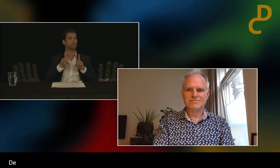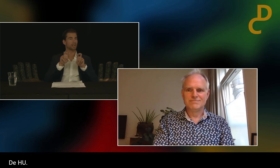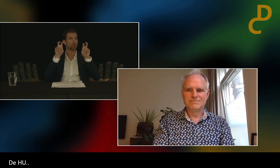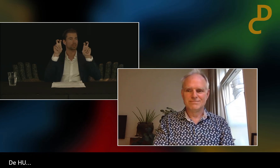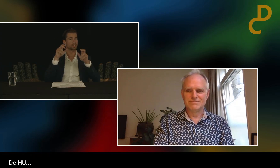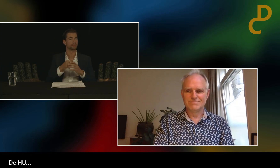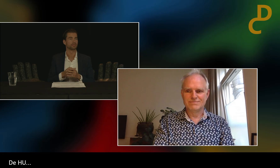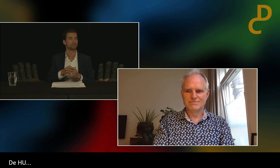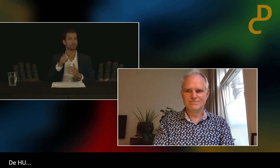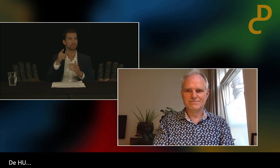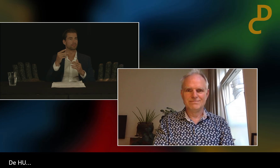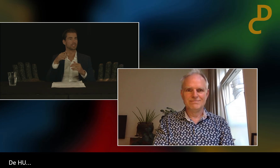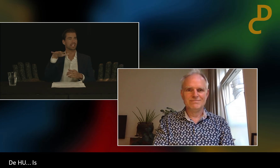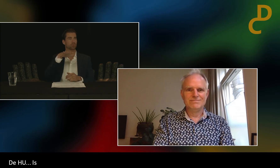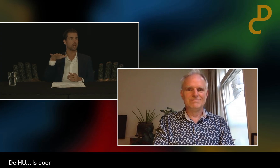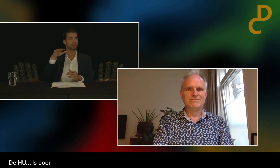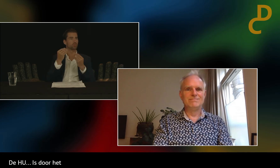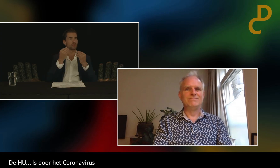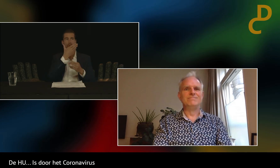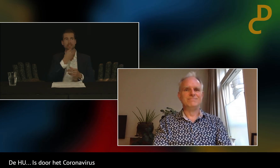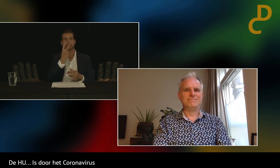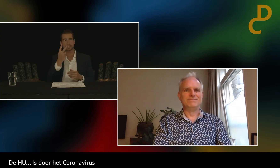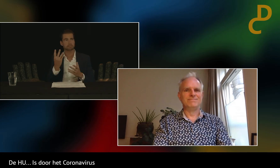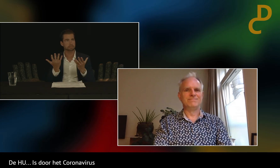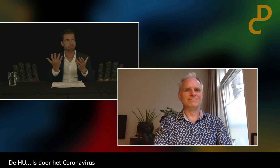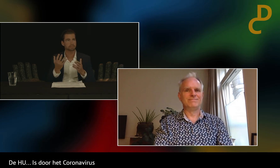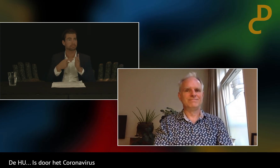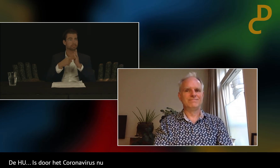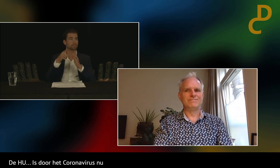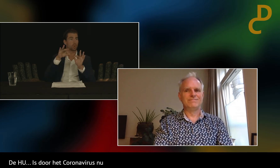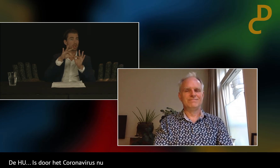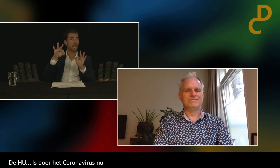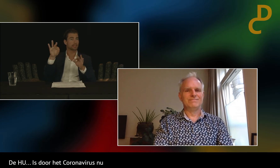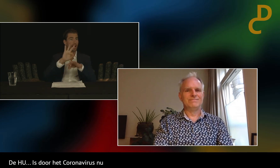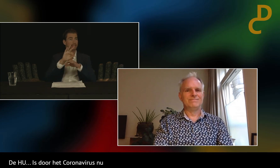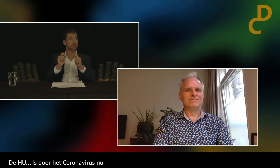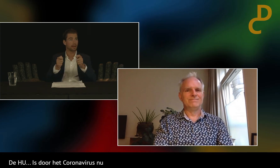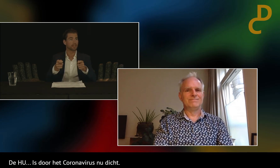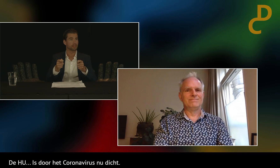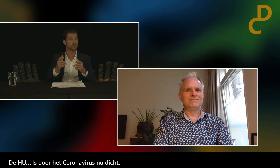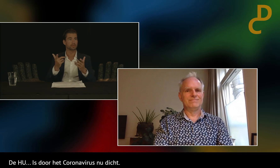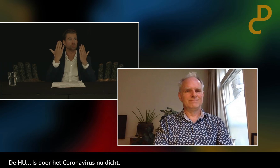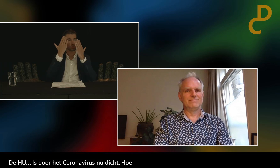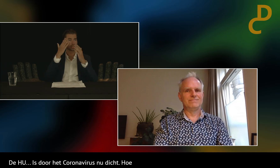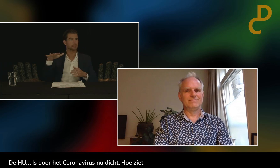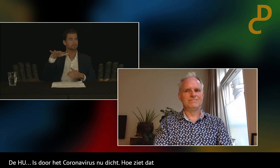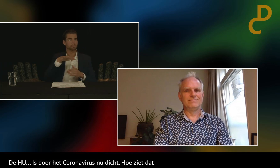is door het coronavirus nu dicht. Hoe ziet het eruit? Wordt er online les